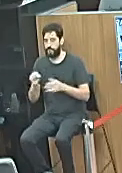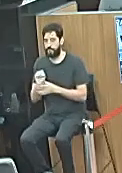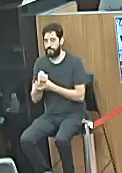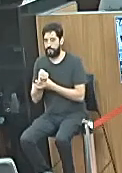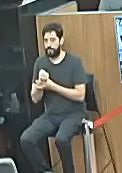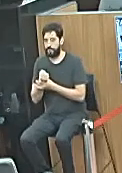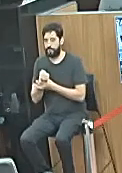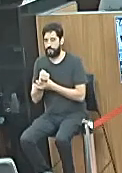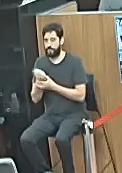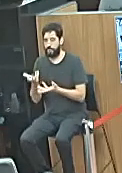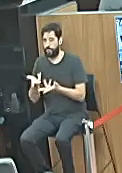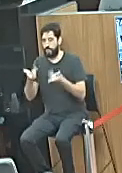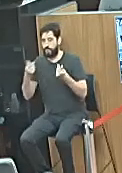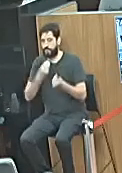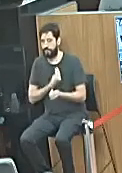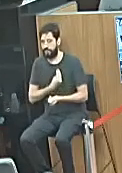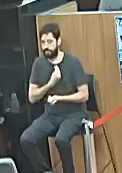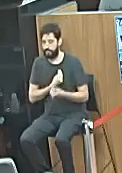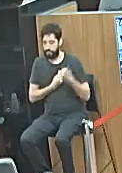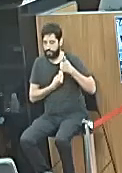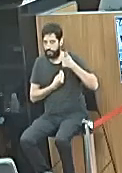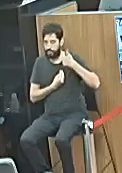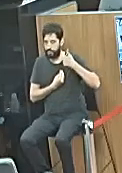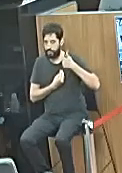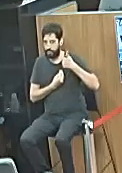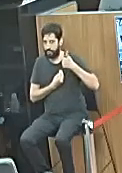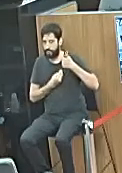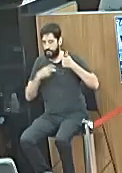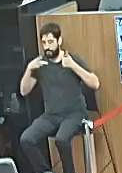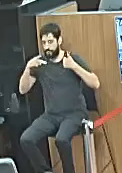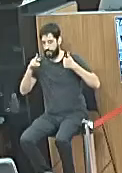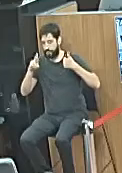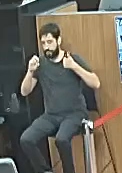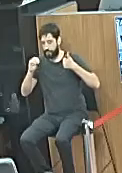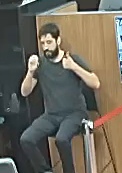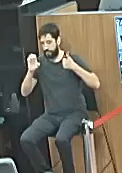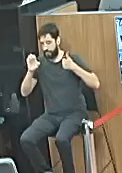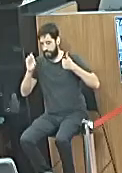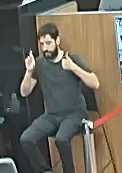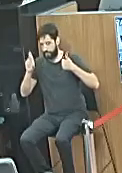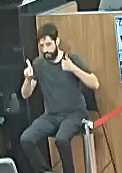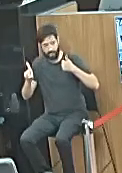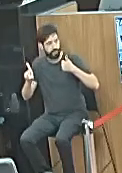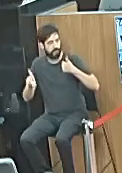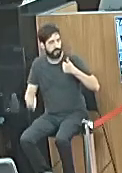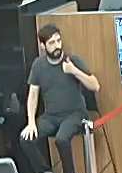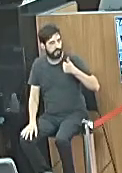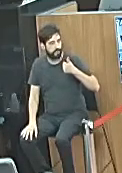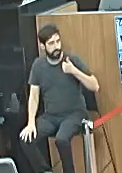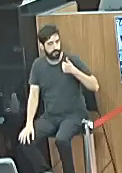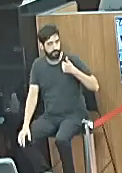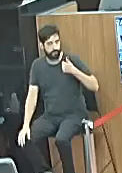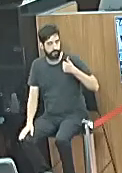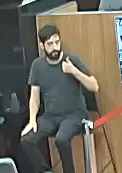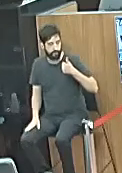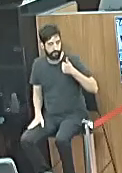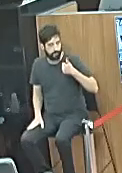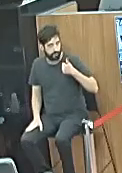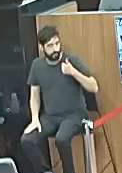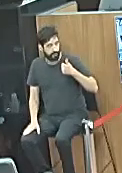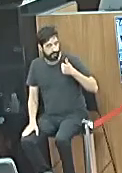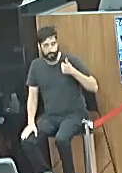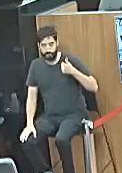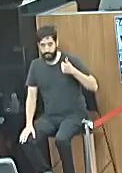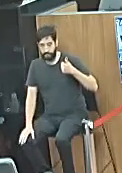e qualidade de vida o primeiro eu aprovei a ge doutora danielle destacou